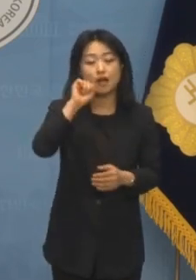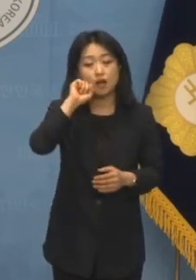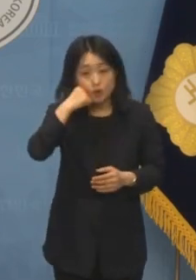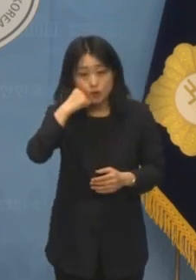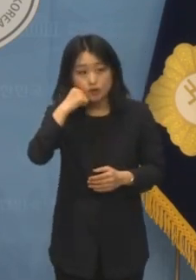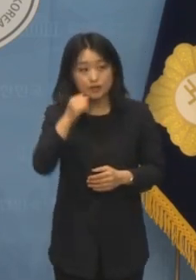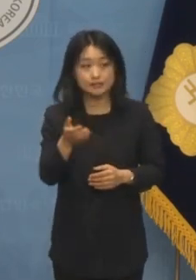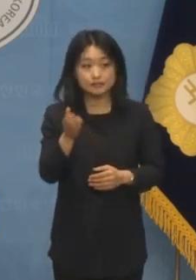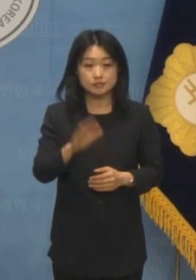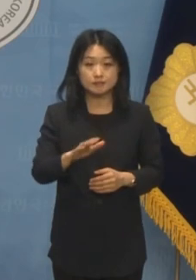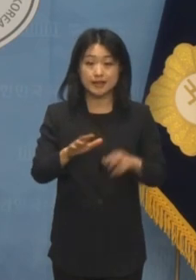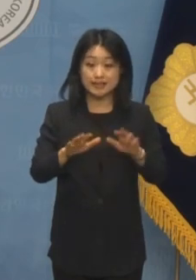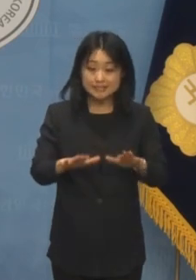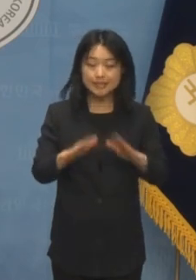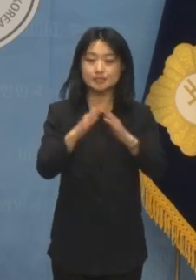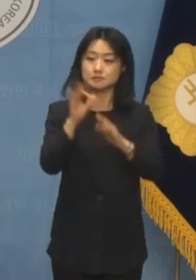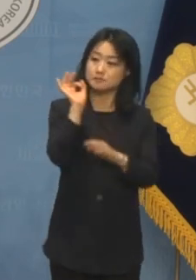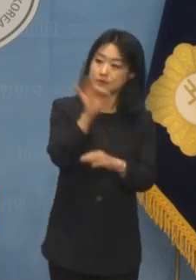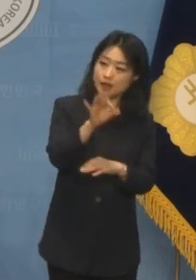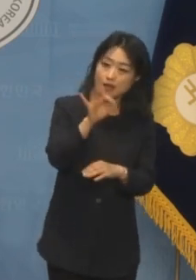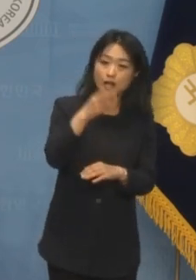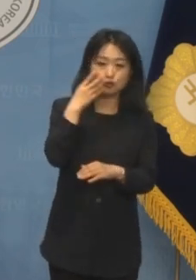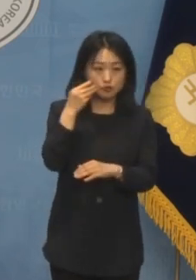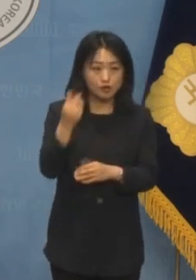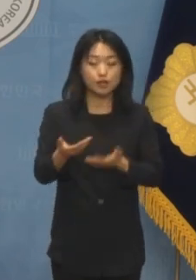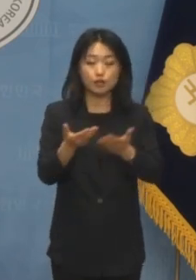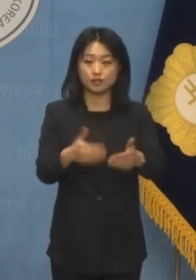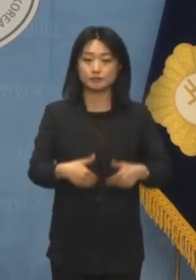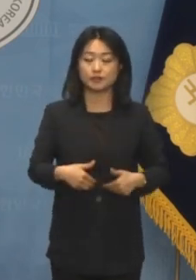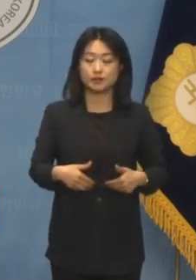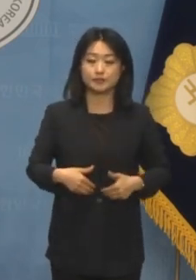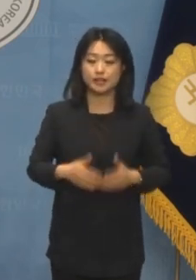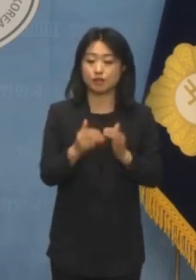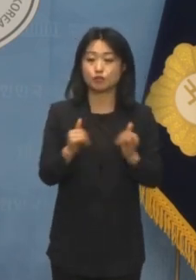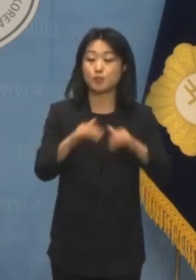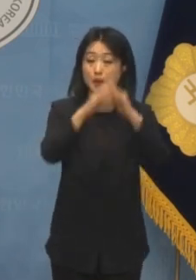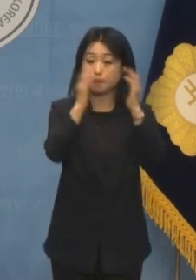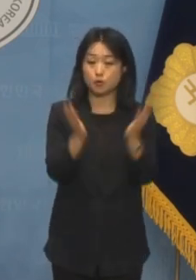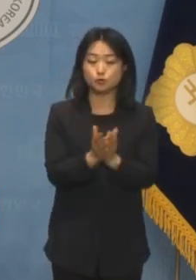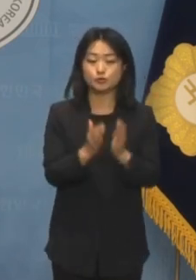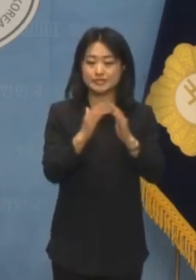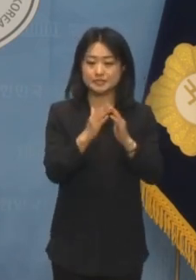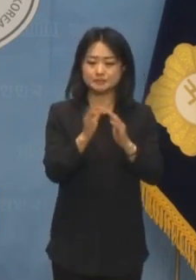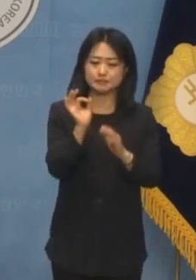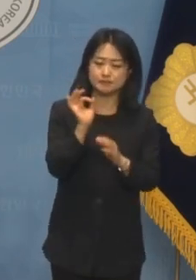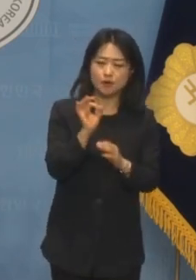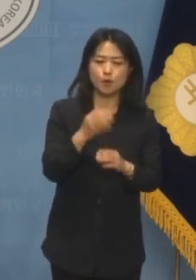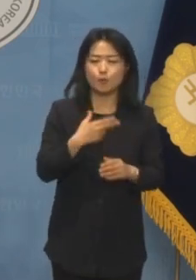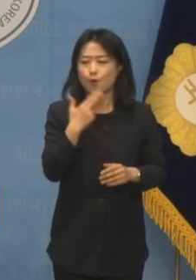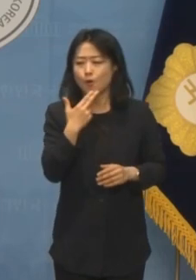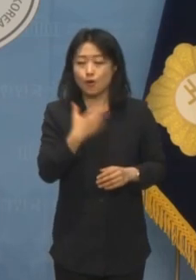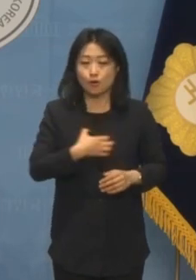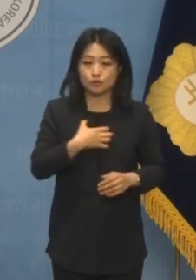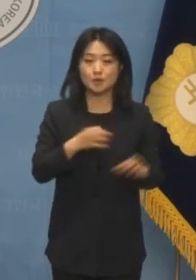아니라 현실이 되어야 합니다. 모든 국민이 집 걱정 없이 사는